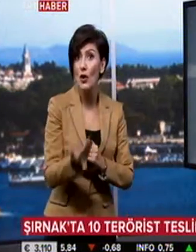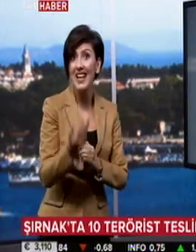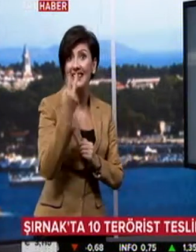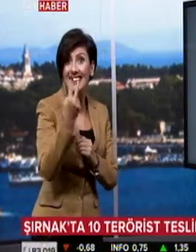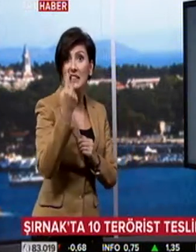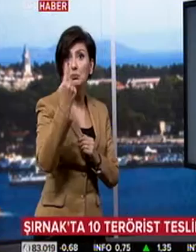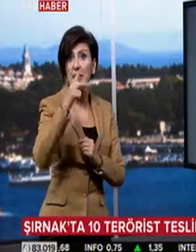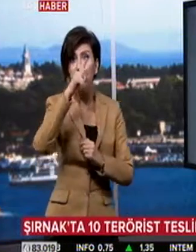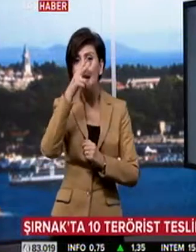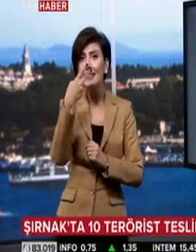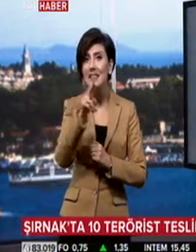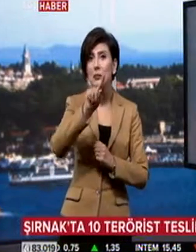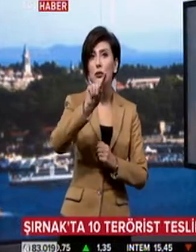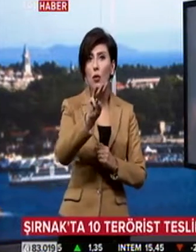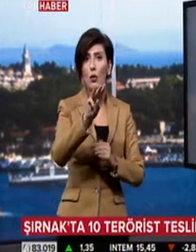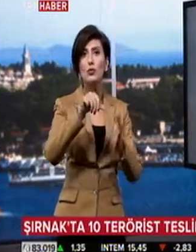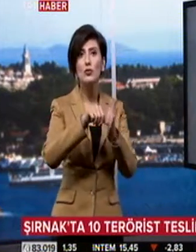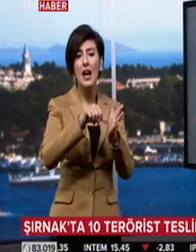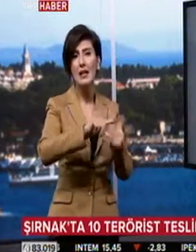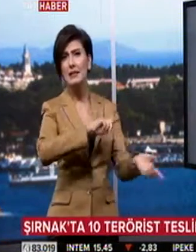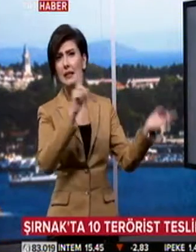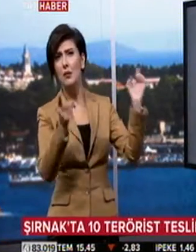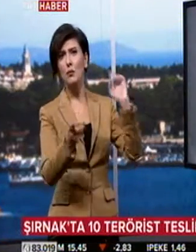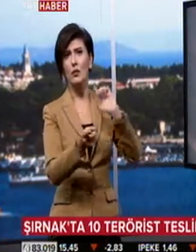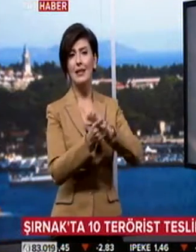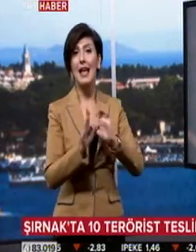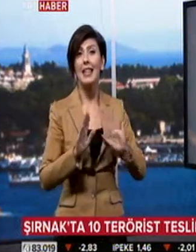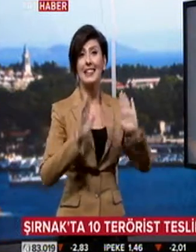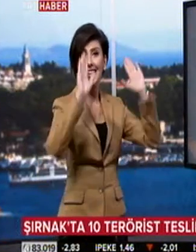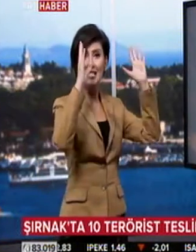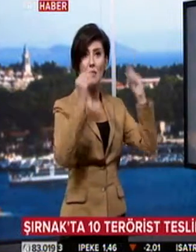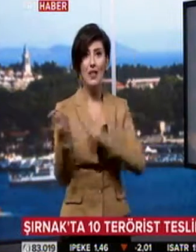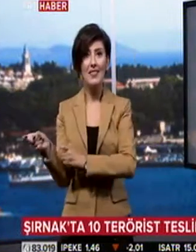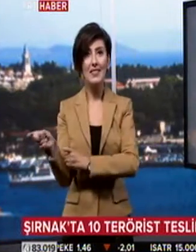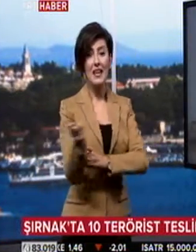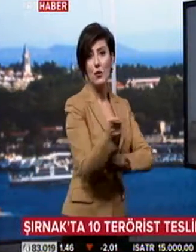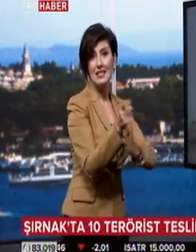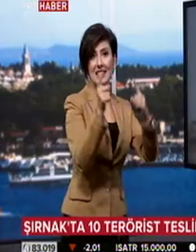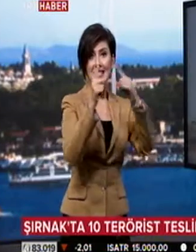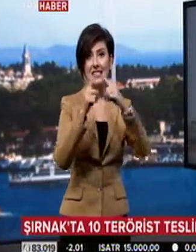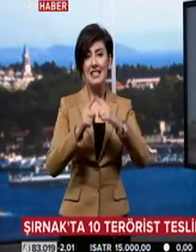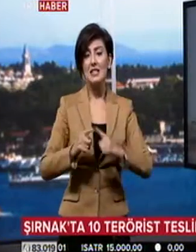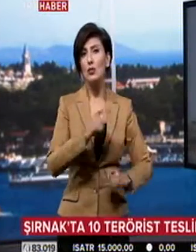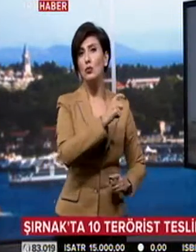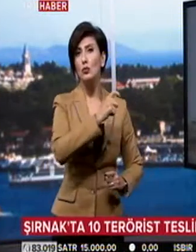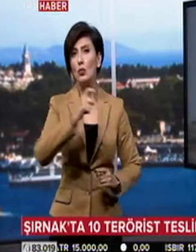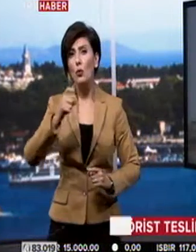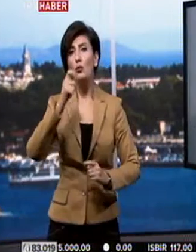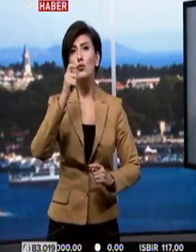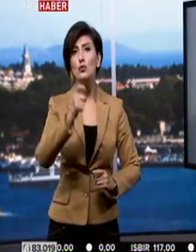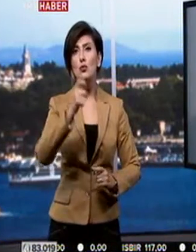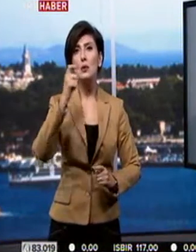edilirken 21 Mart 2013 tarihinden bu yana teslim olan teröristlerin sayısının